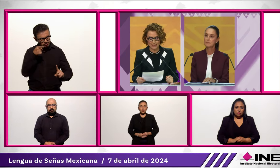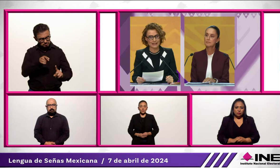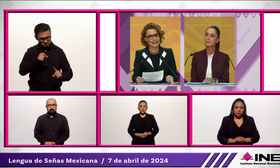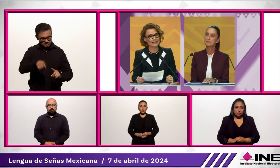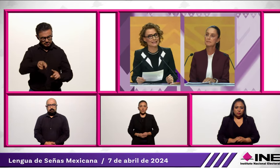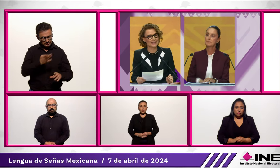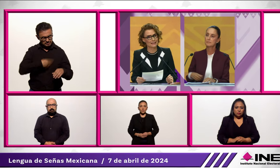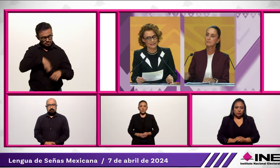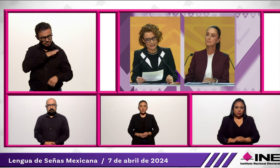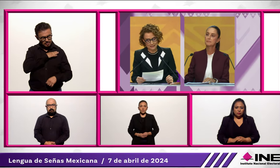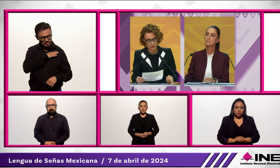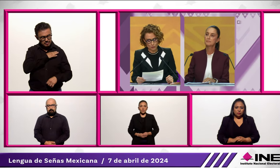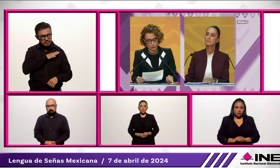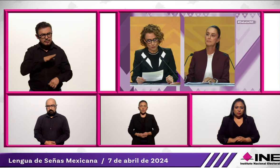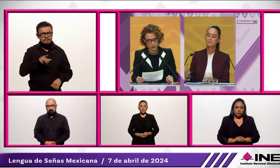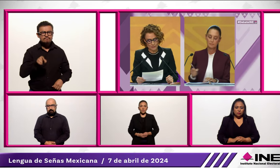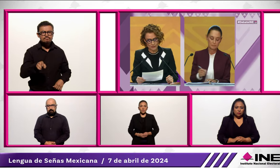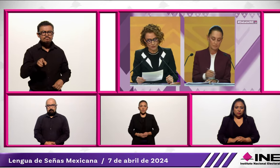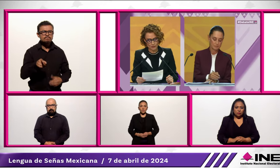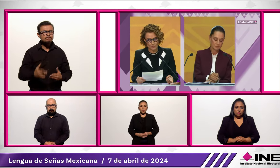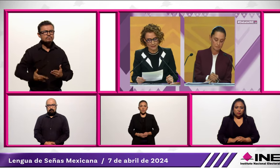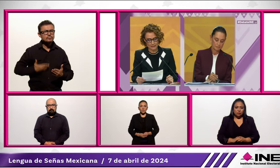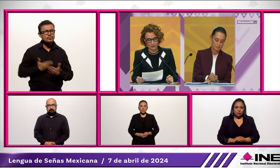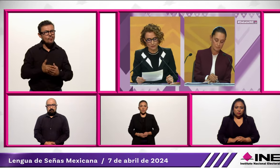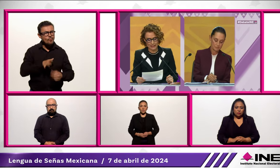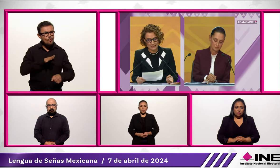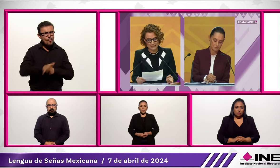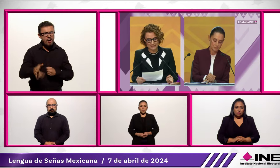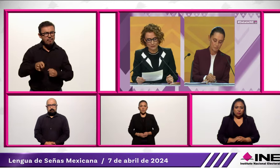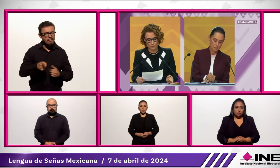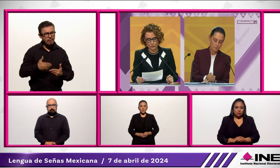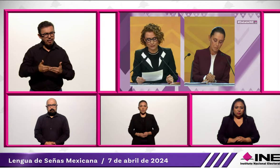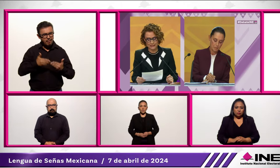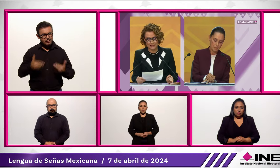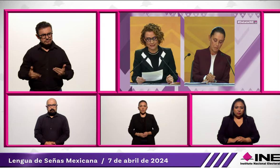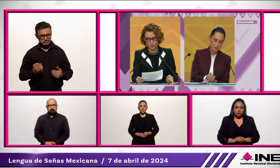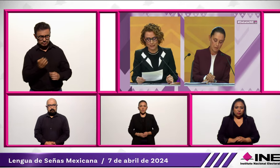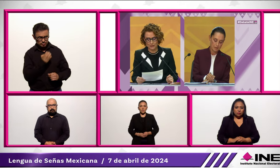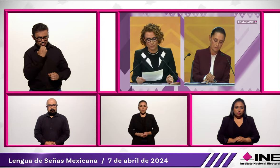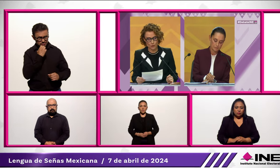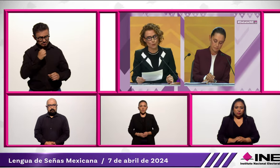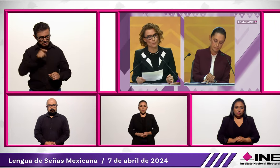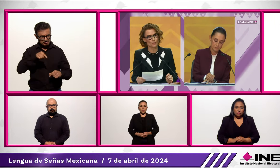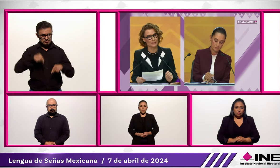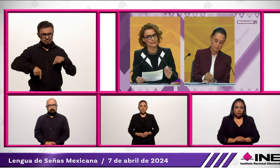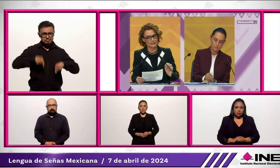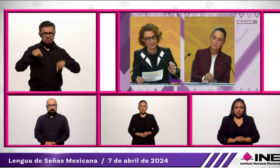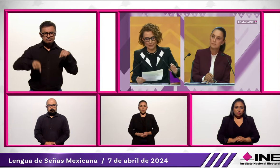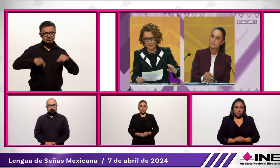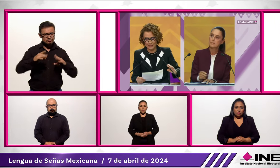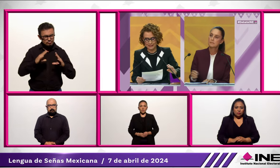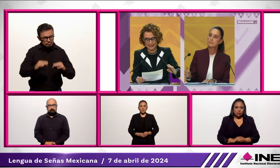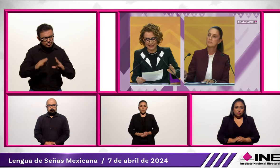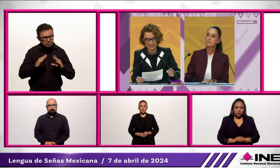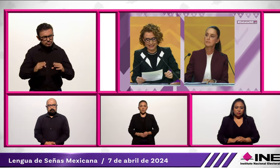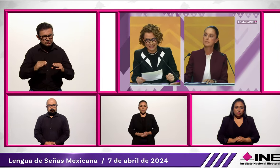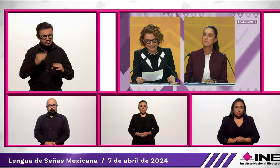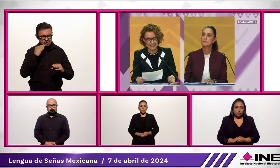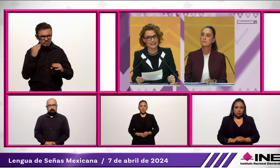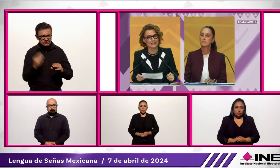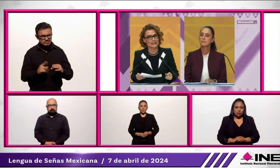para mejorar la calidad de los conocimientos impartidos en las instituciones de educación pública? Es el tema de